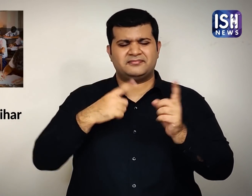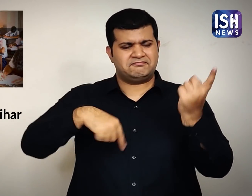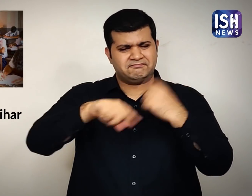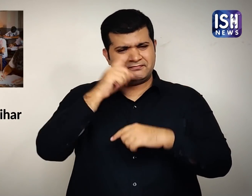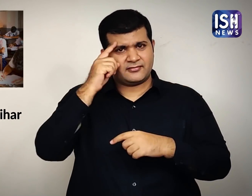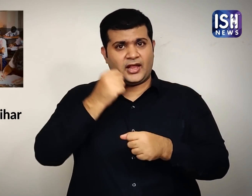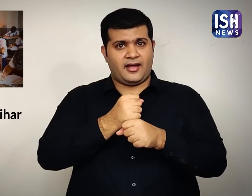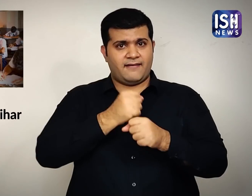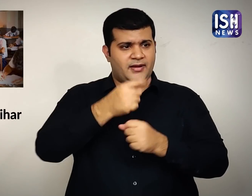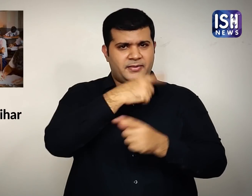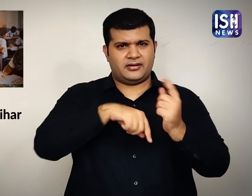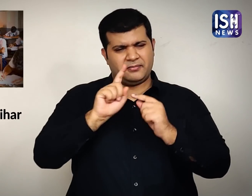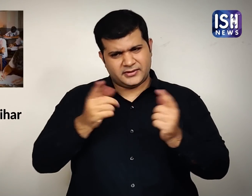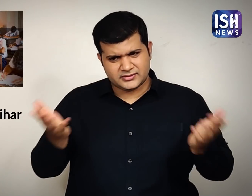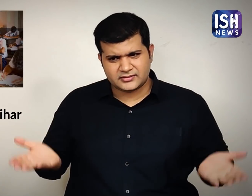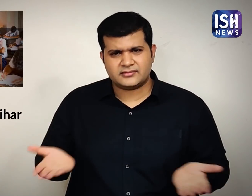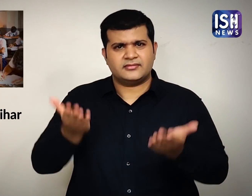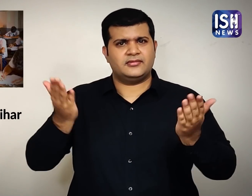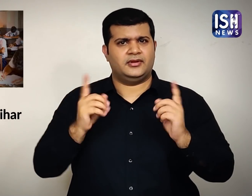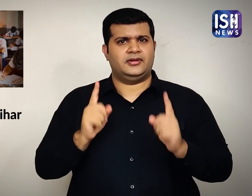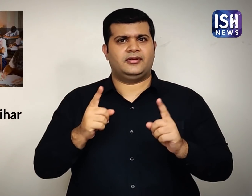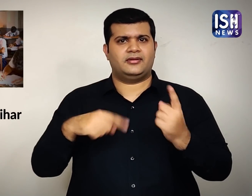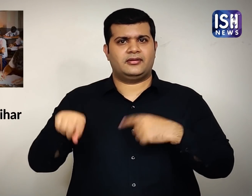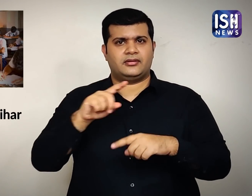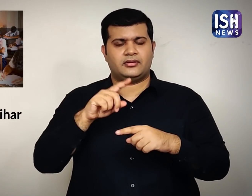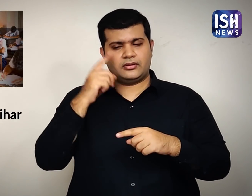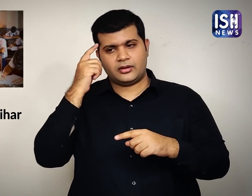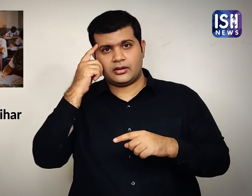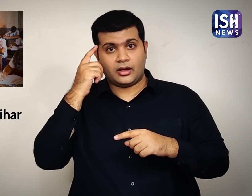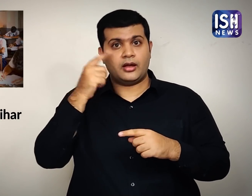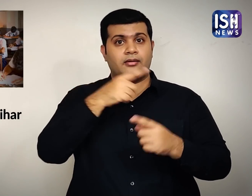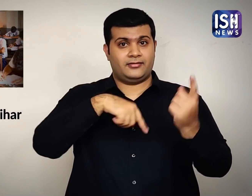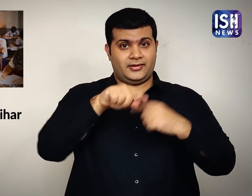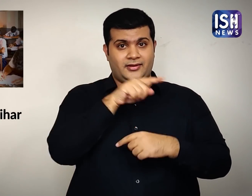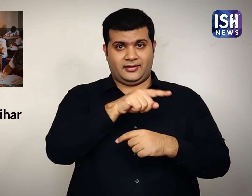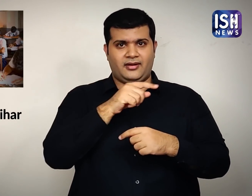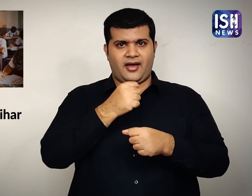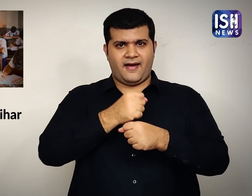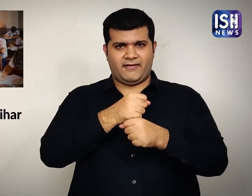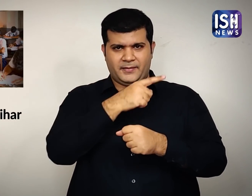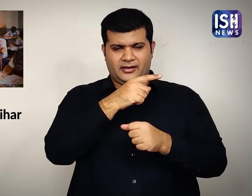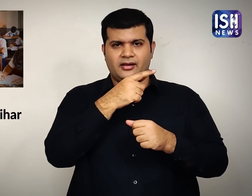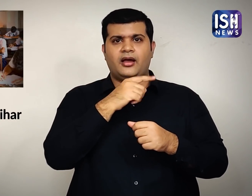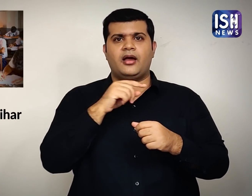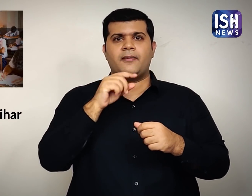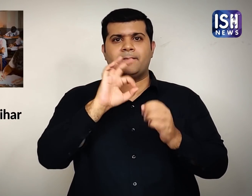लड़कियों को प्रोचाहिद करने के लिए बिहार के मुख्यमंत्री नितिश कुमार ने